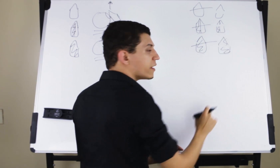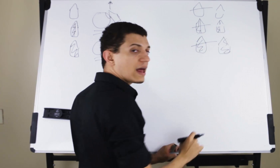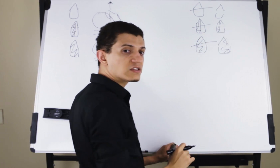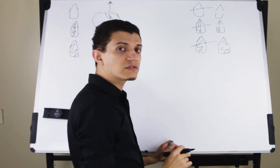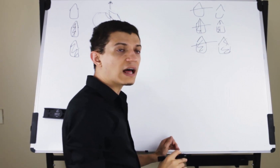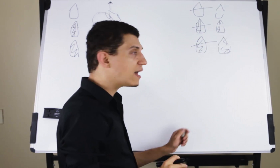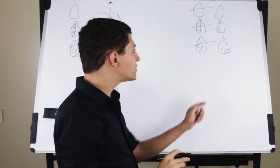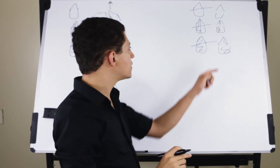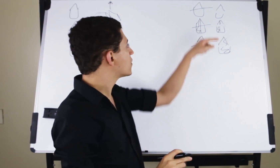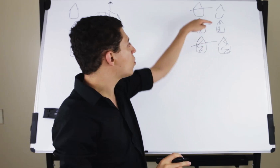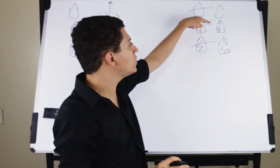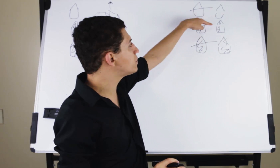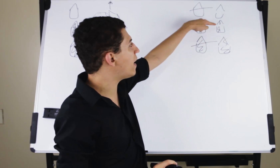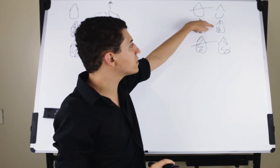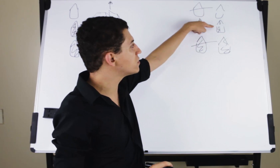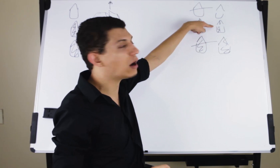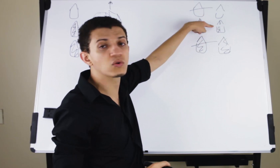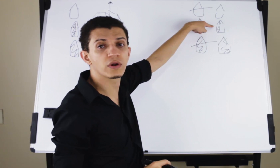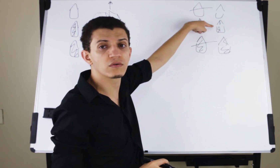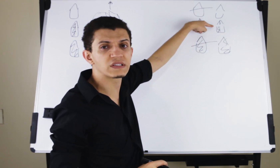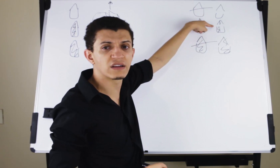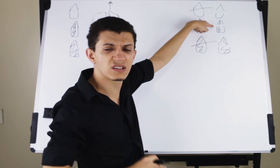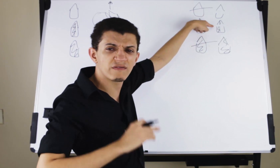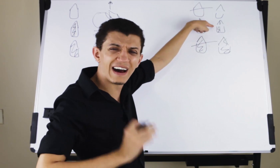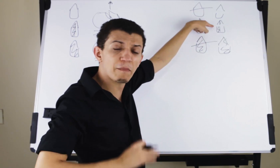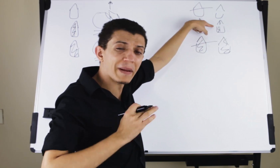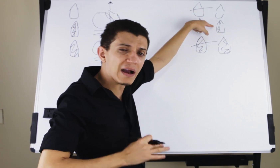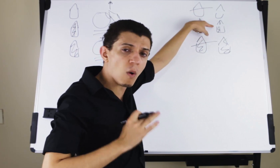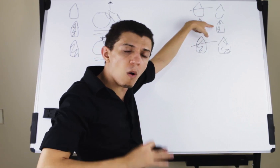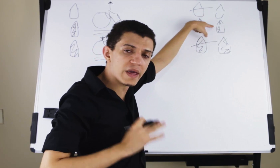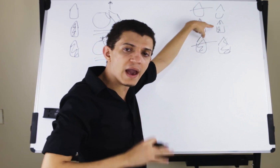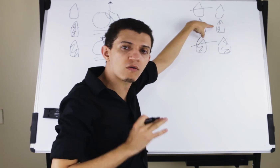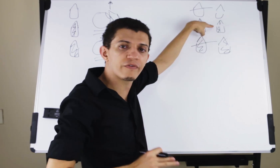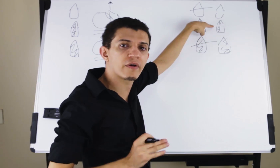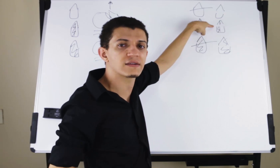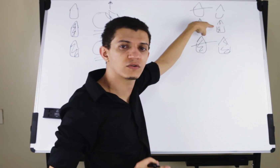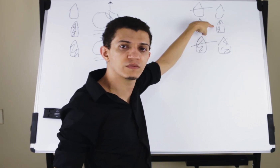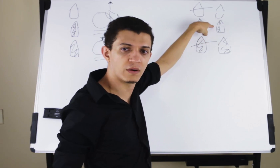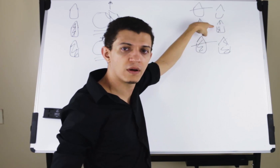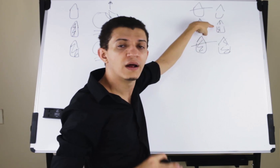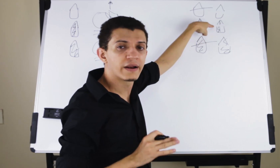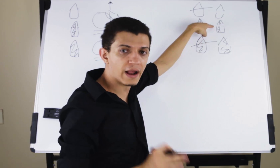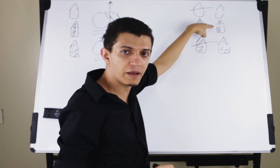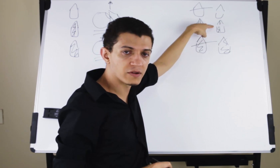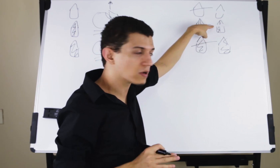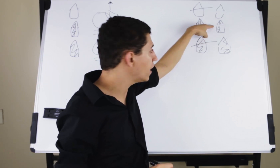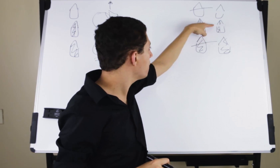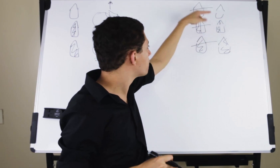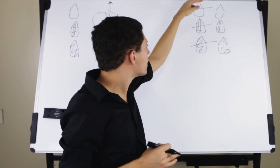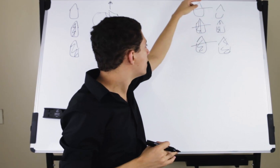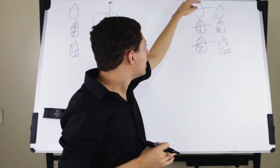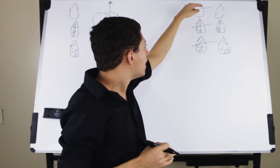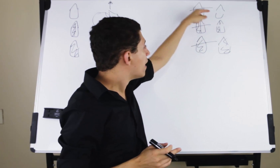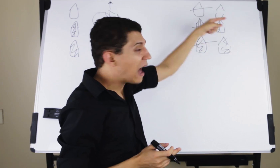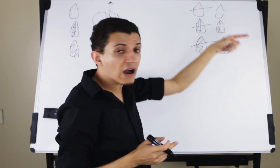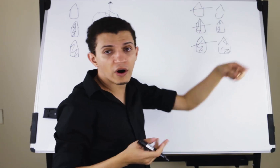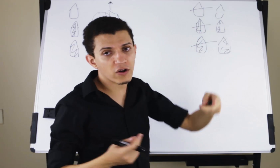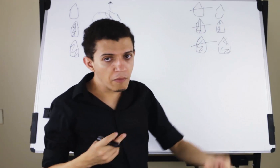elas vão estar lá assim, com um espaço na altura dos dedos. Isso vale para qualquer configuração de mão da Libras, ok? Agora, como